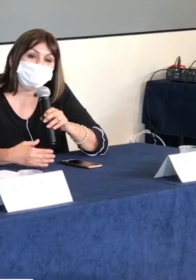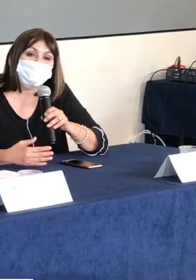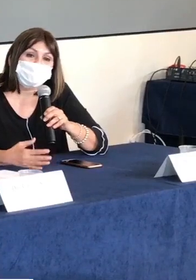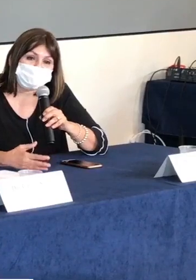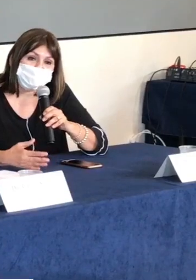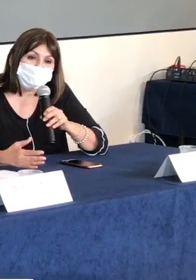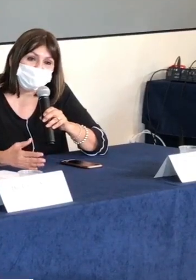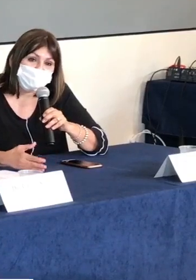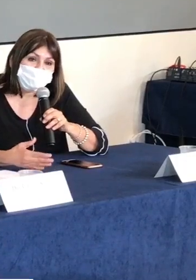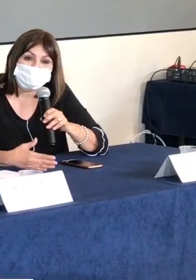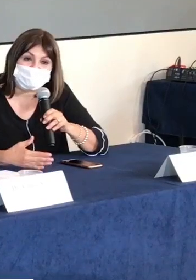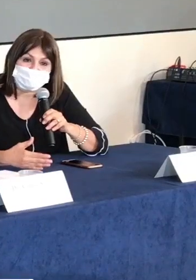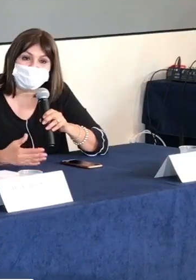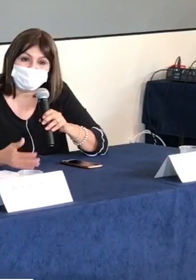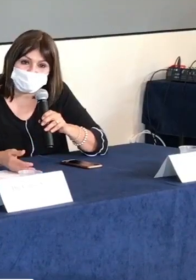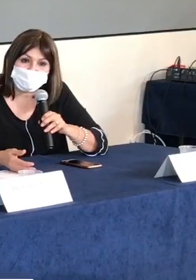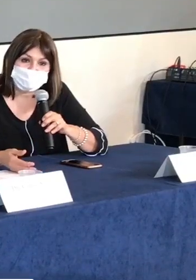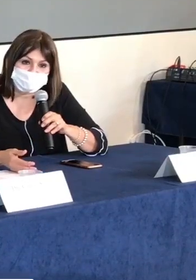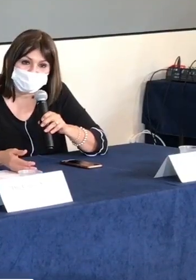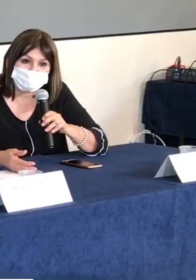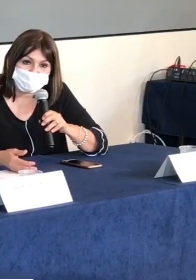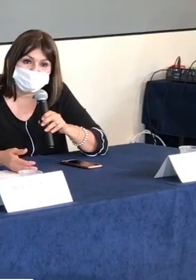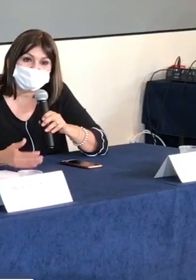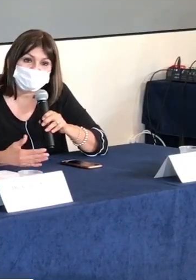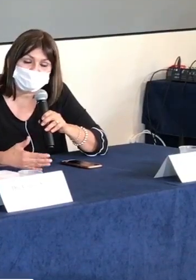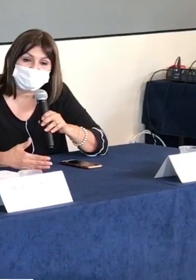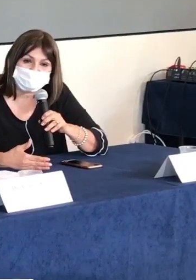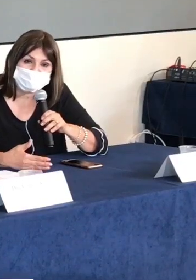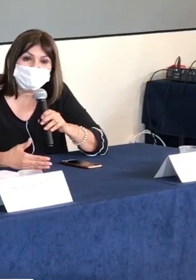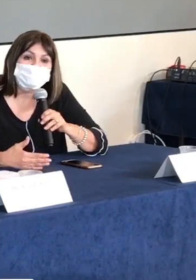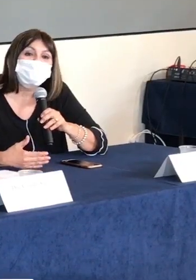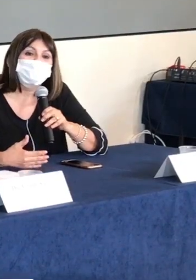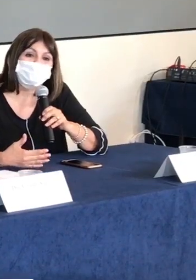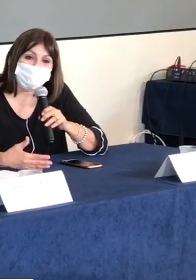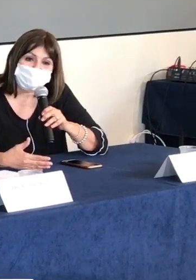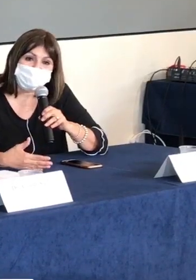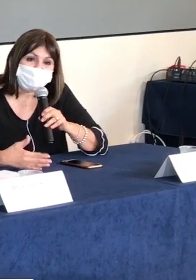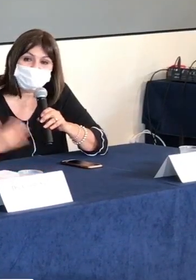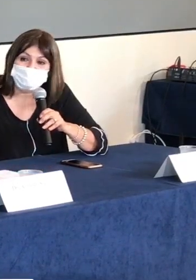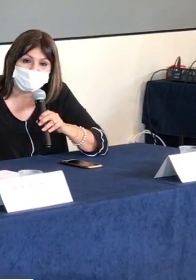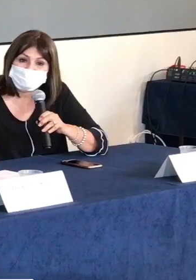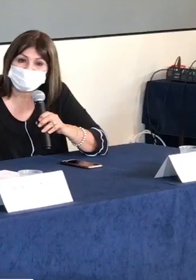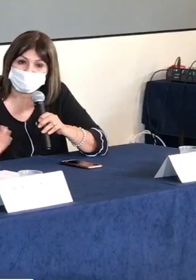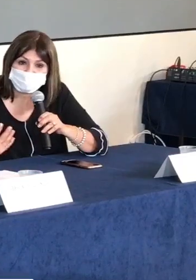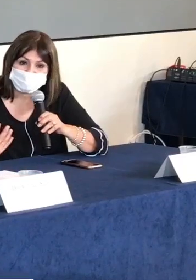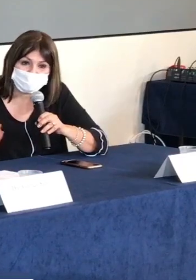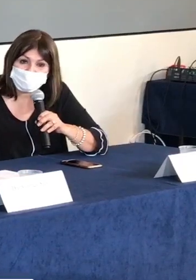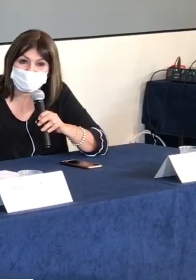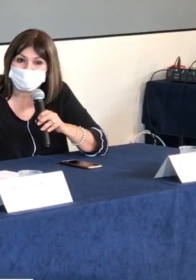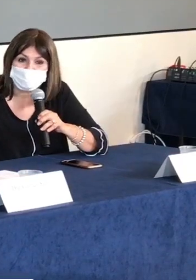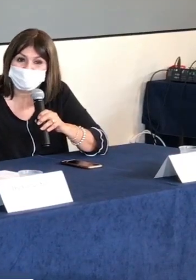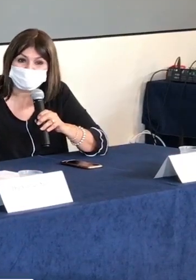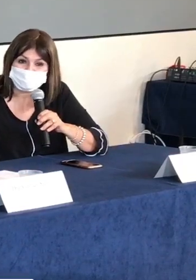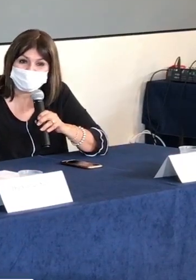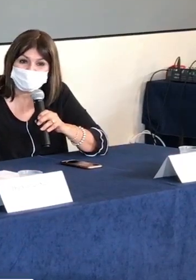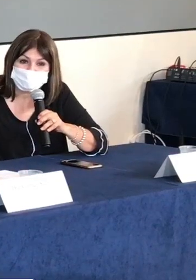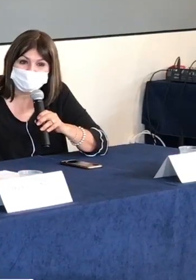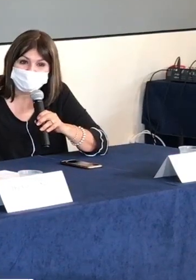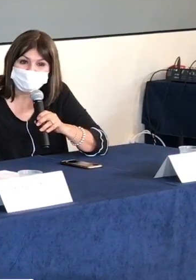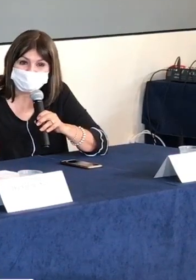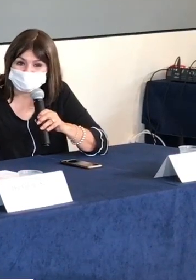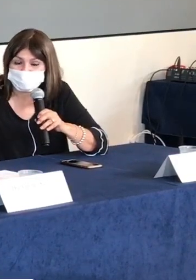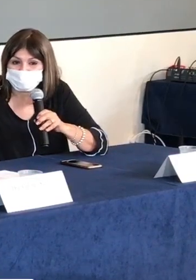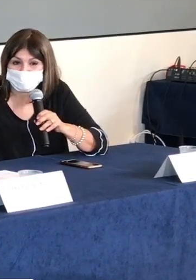donde se autorice la vacuna, si así ocurre, tenemos esperanza de que va a ser los padres que conversen con los que cuidan a sus